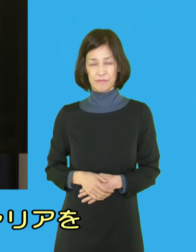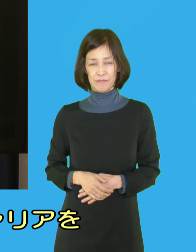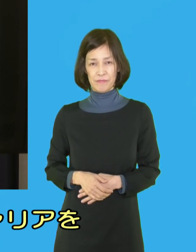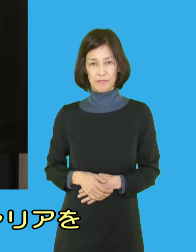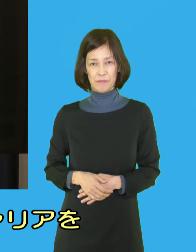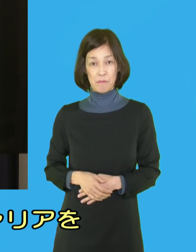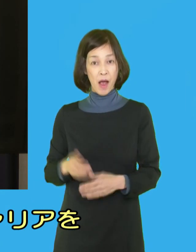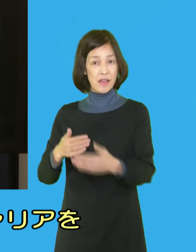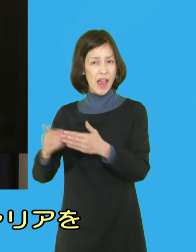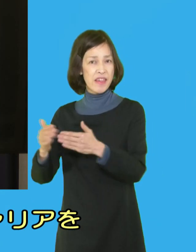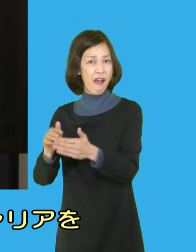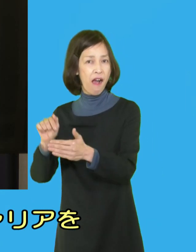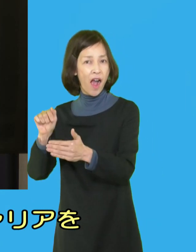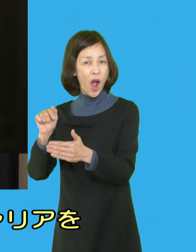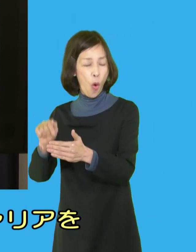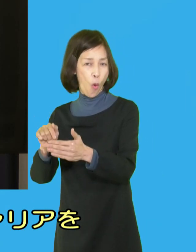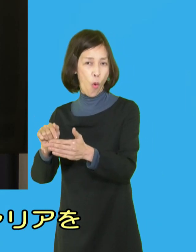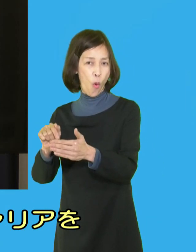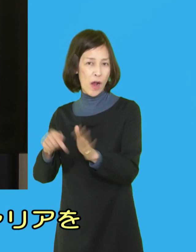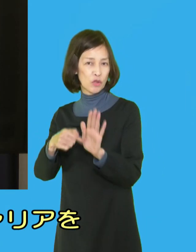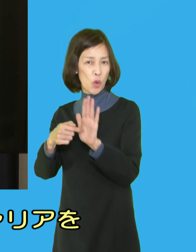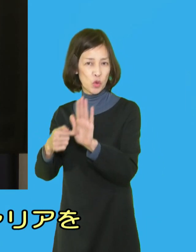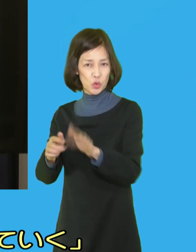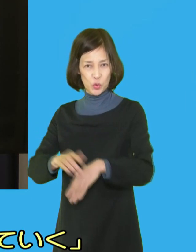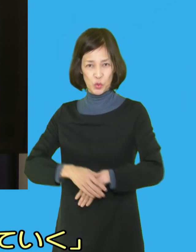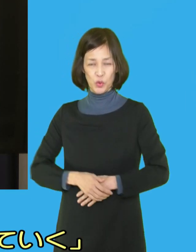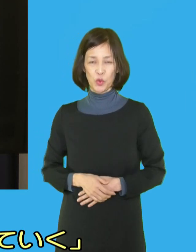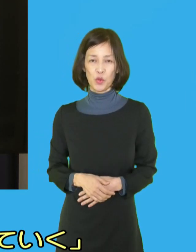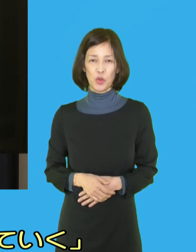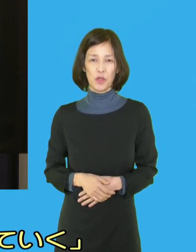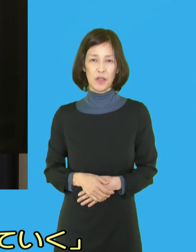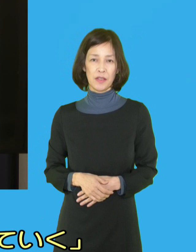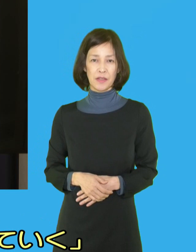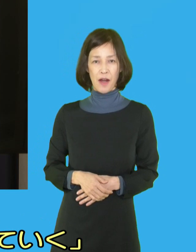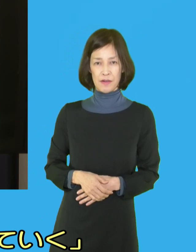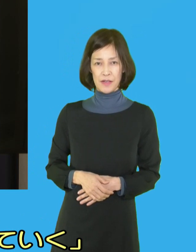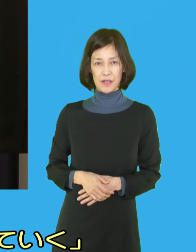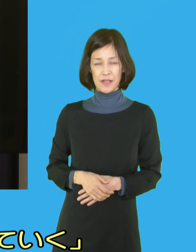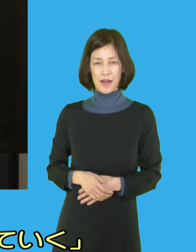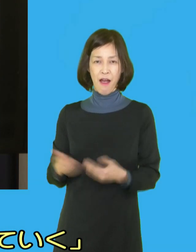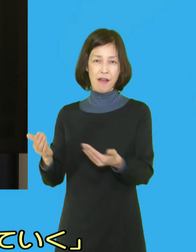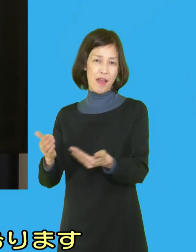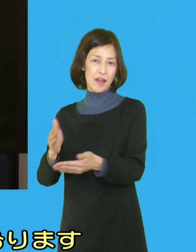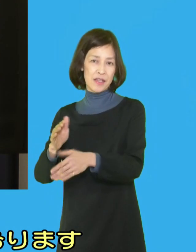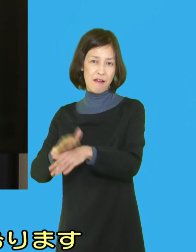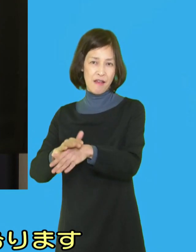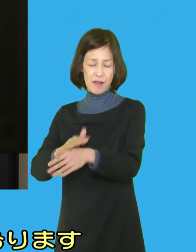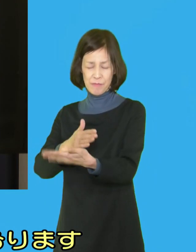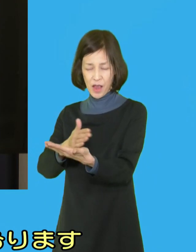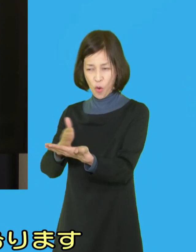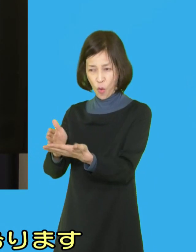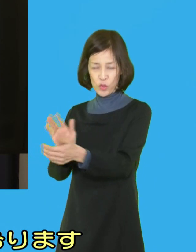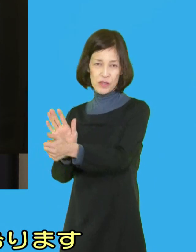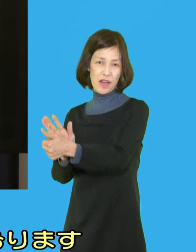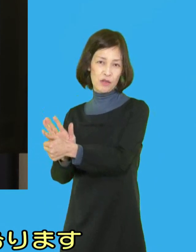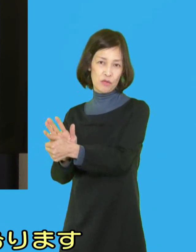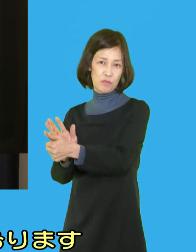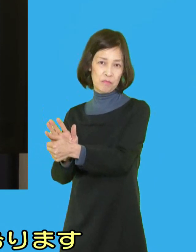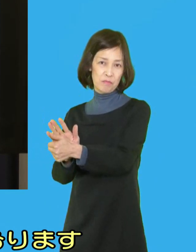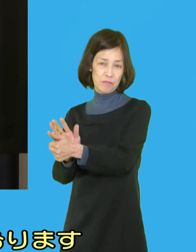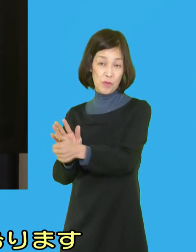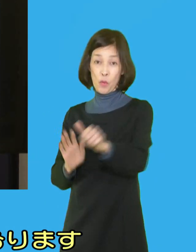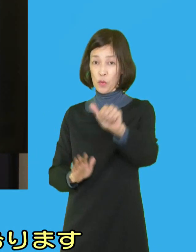持つキャリアを、まあ、存分に活用していく、さらに多様な働き方を支援していくという5項目にな